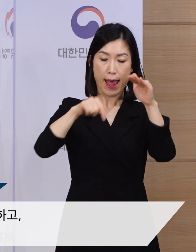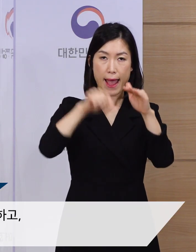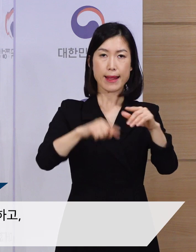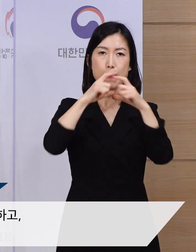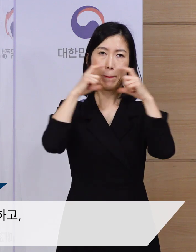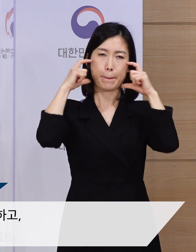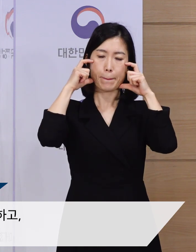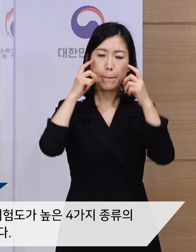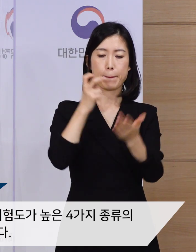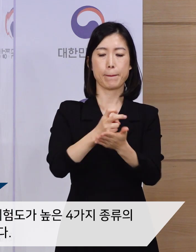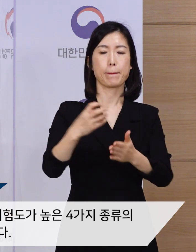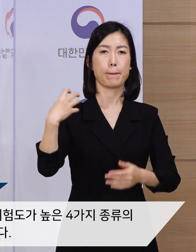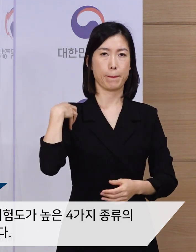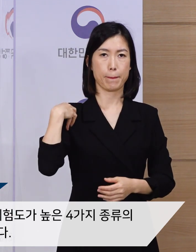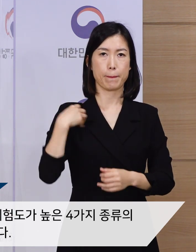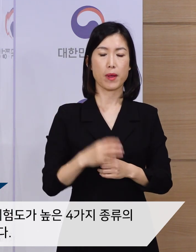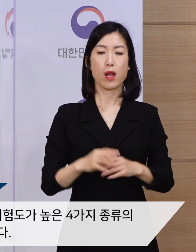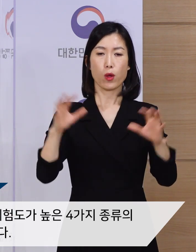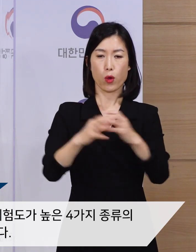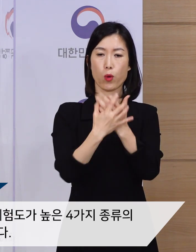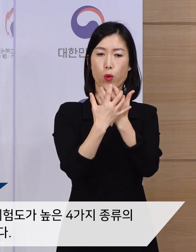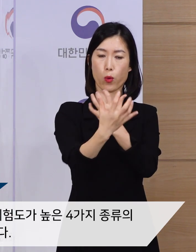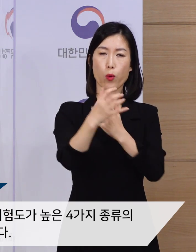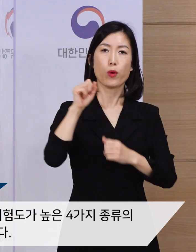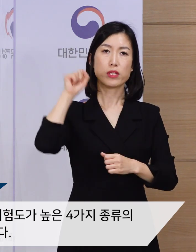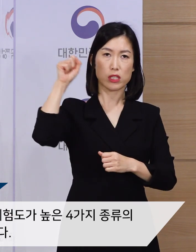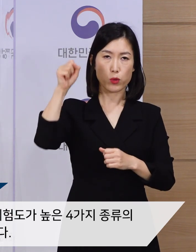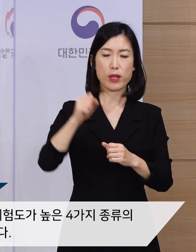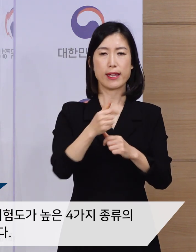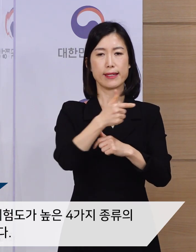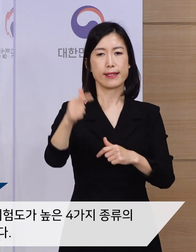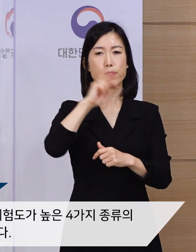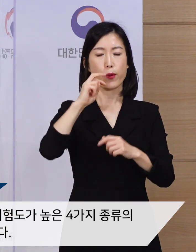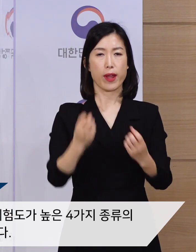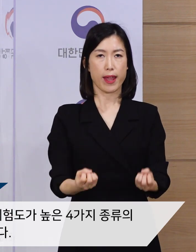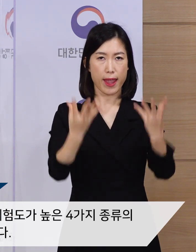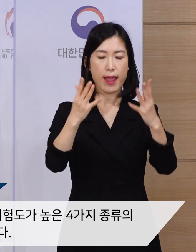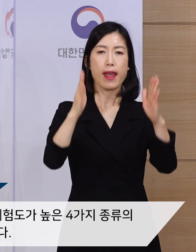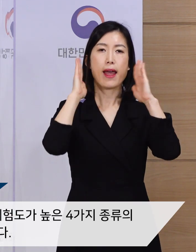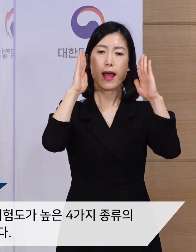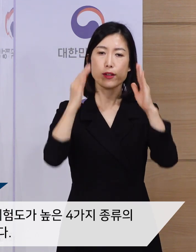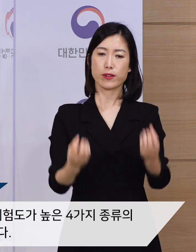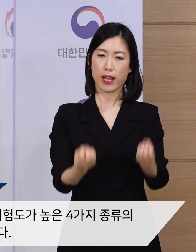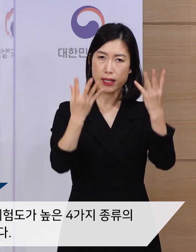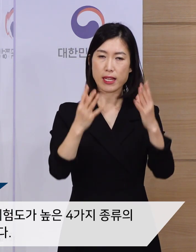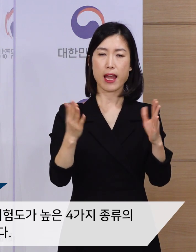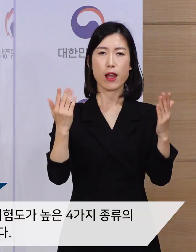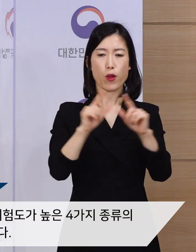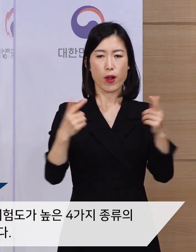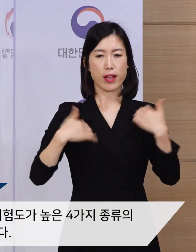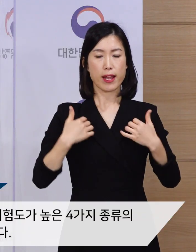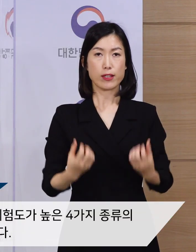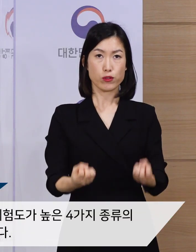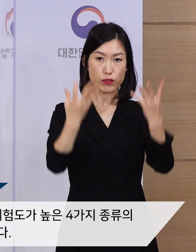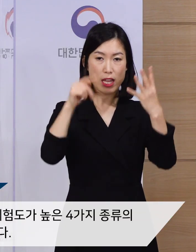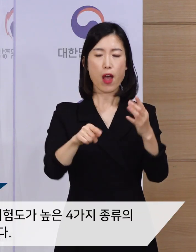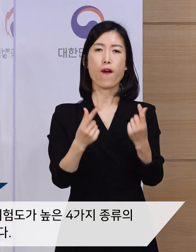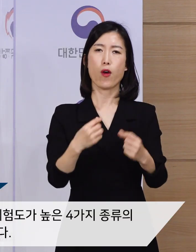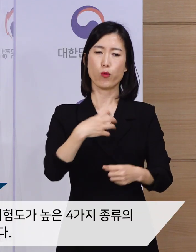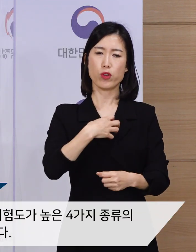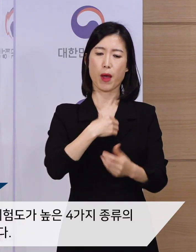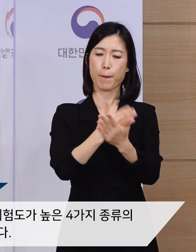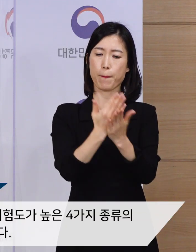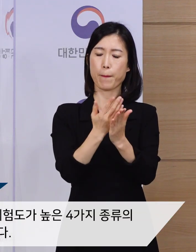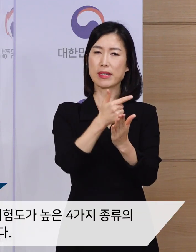의무화합니다. 집회와 시위, 대규모 콘서트, 학술 행사, 축제 등 위험도가 높은